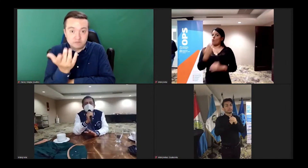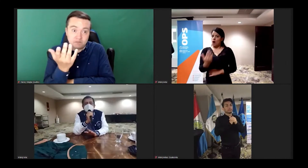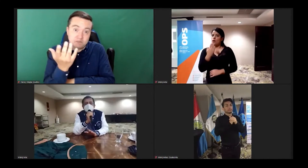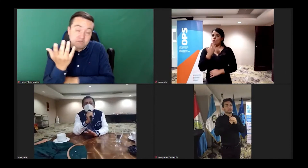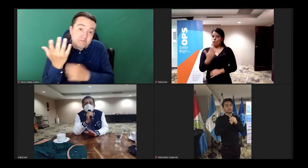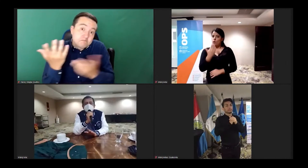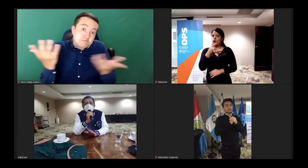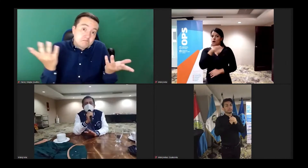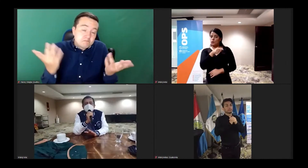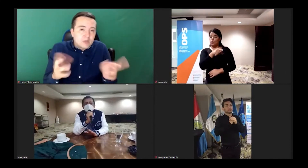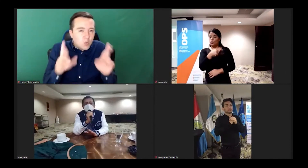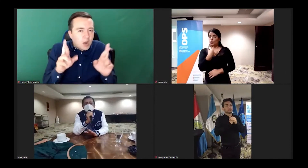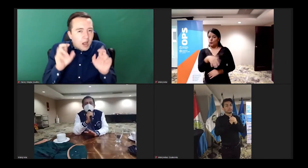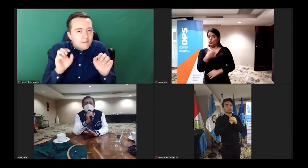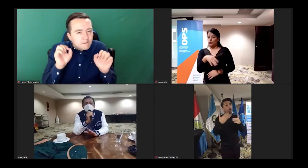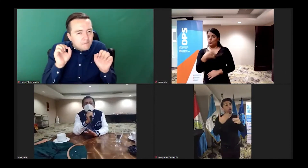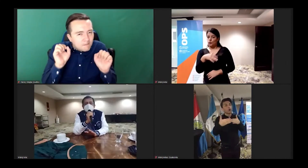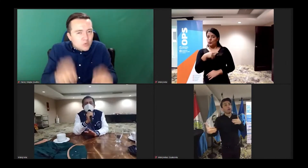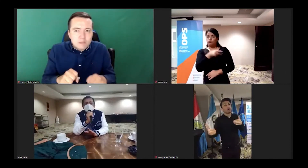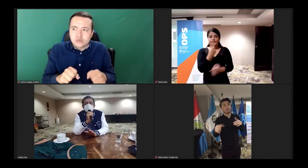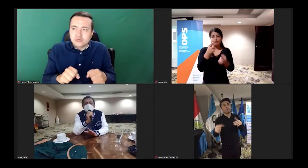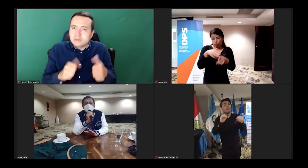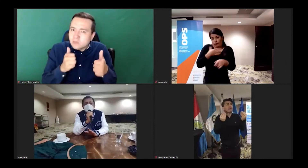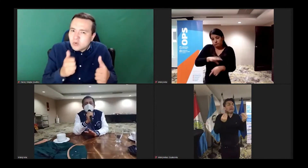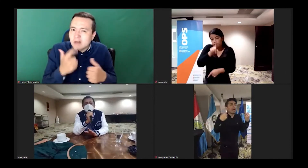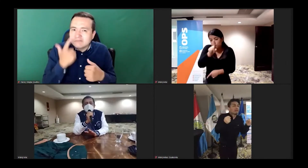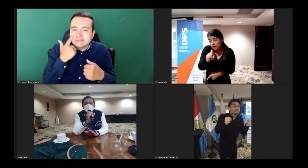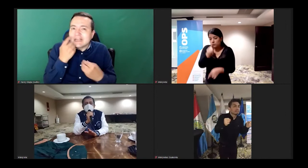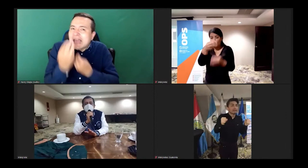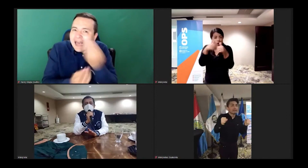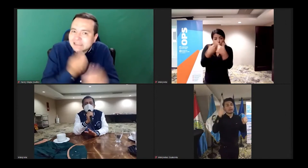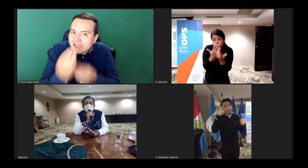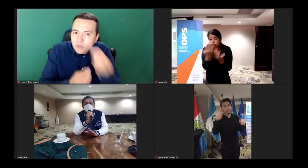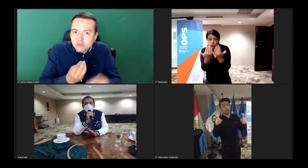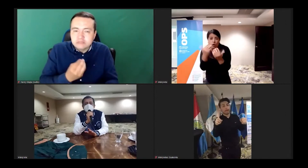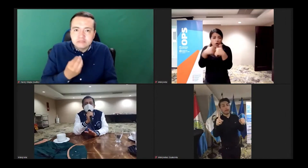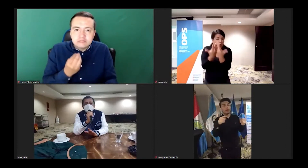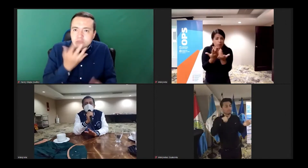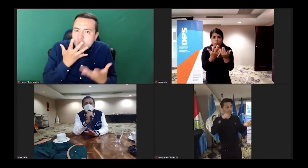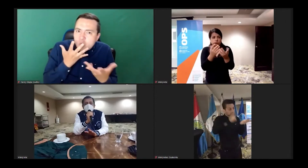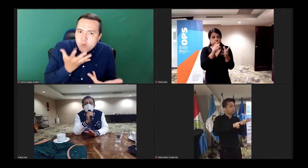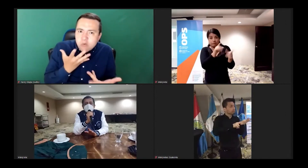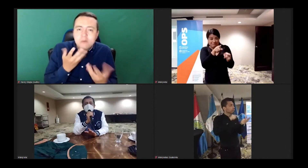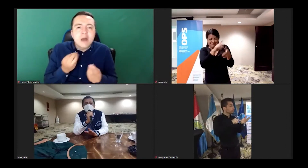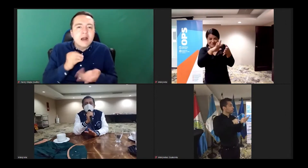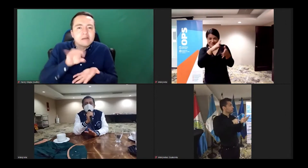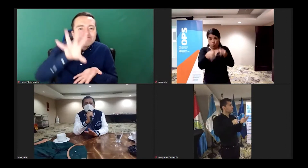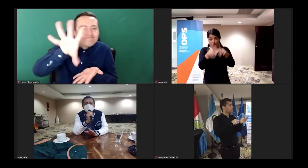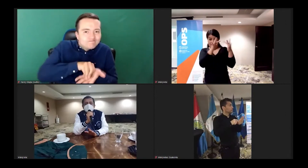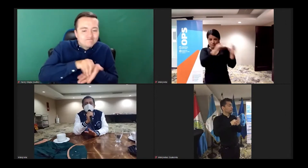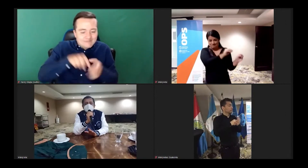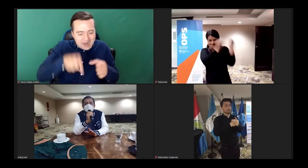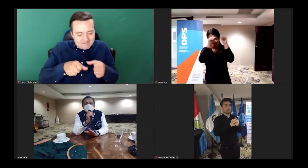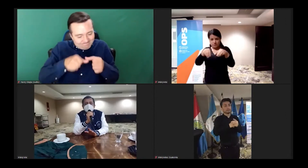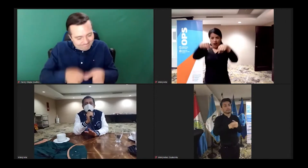sería bueno que empezáramos a ver qué es lo que hay que hacer para poder implementarla,